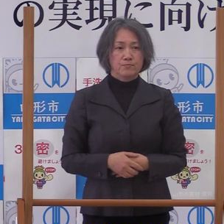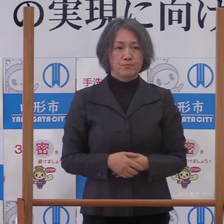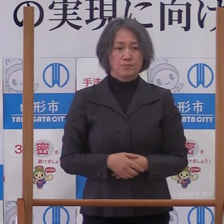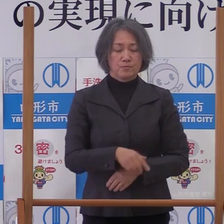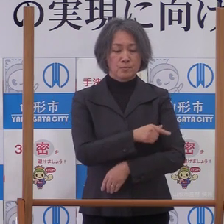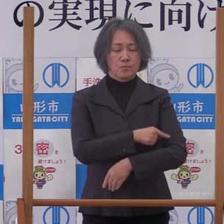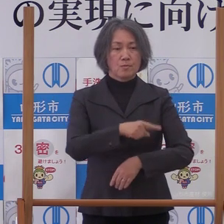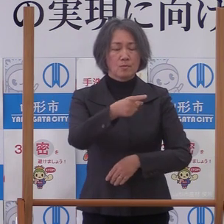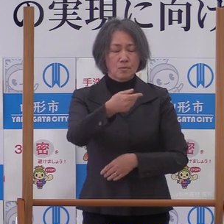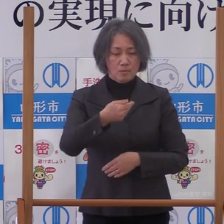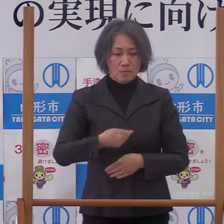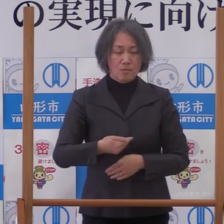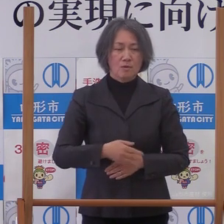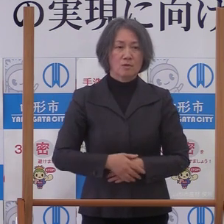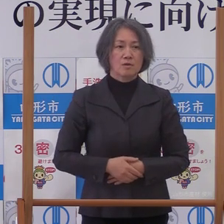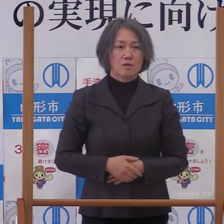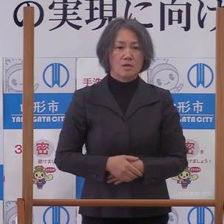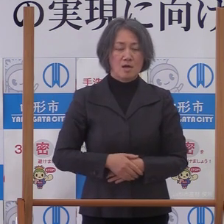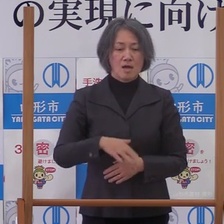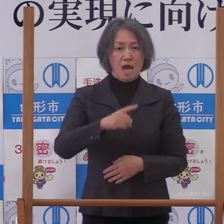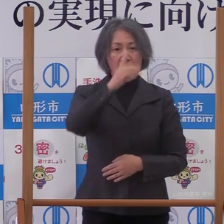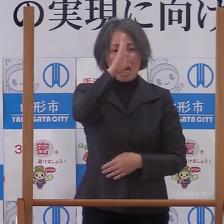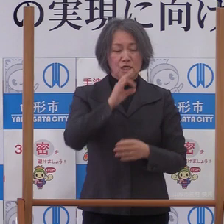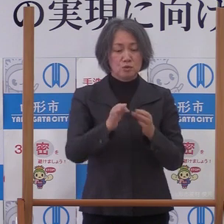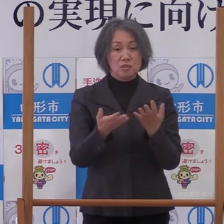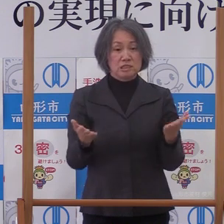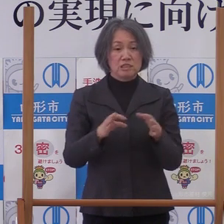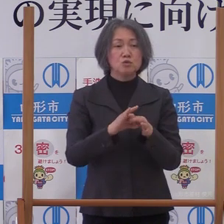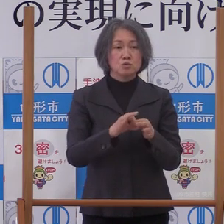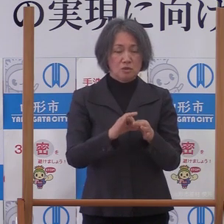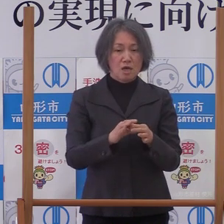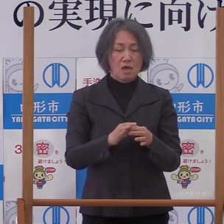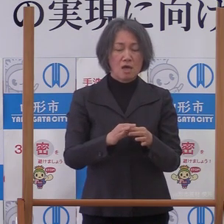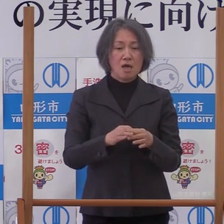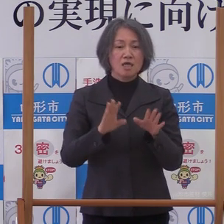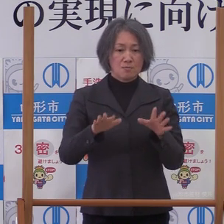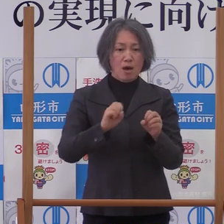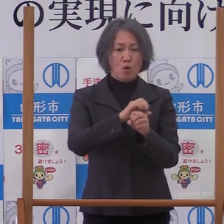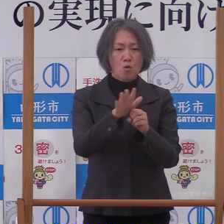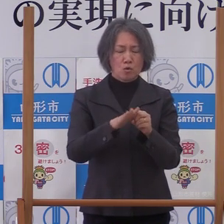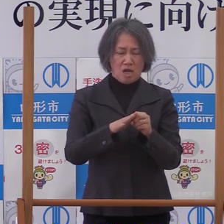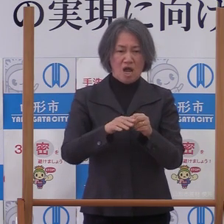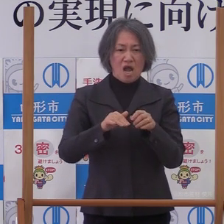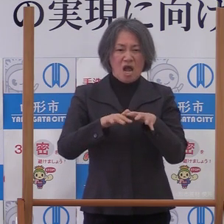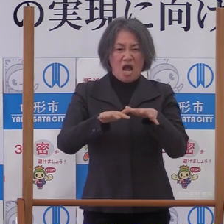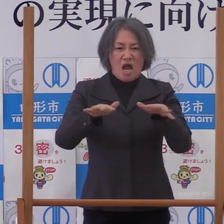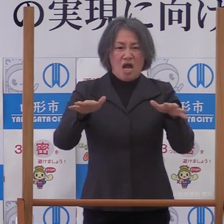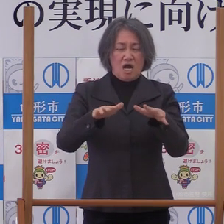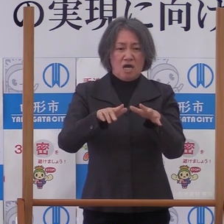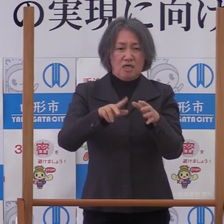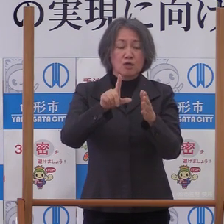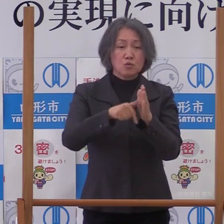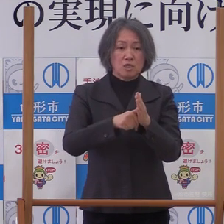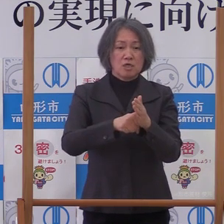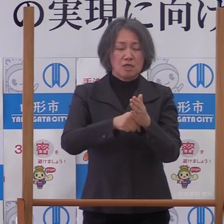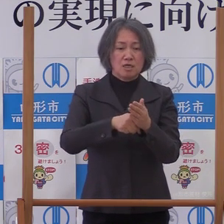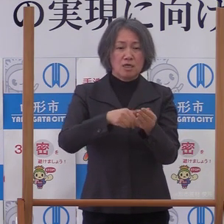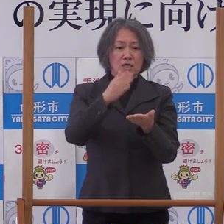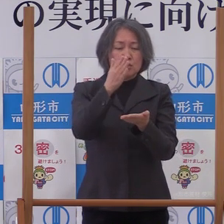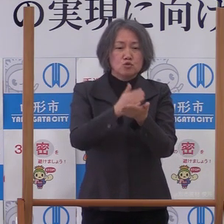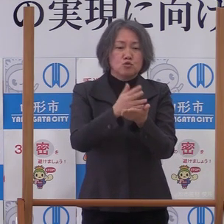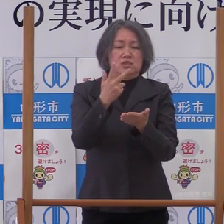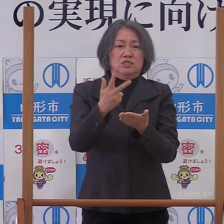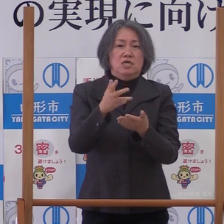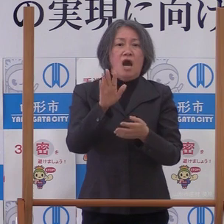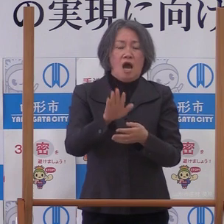初市についてですが、この新型コロナがこれ以上感染拡大した場合、中止という場合もあるということで、これは何か